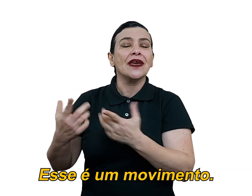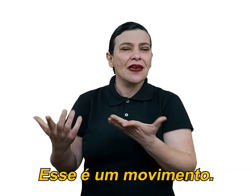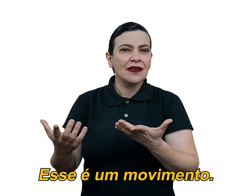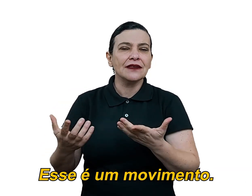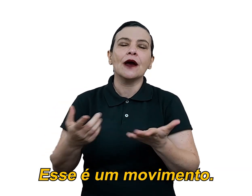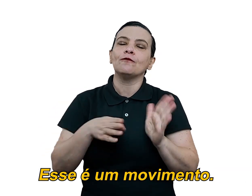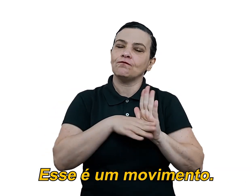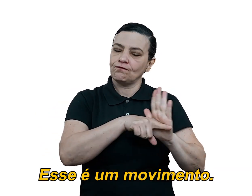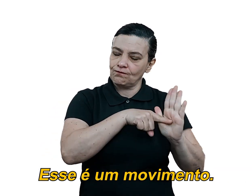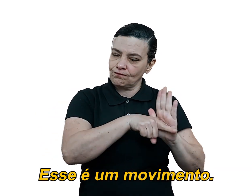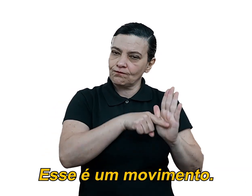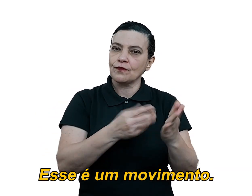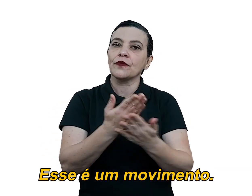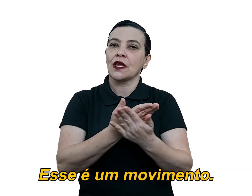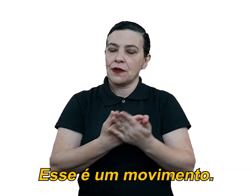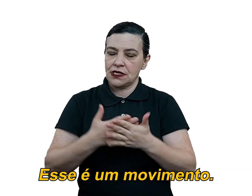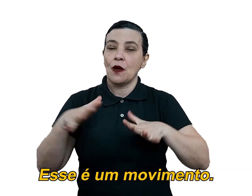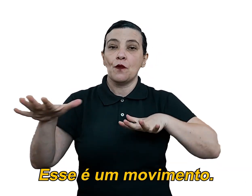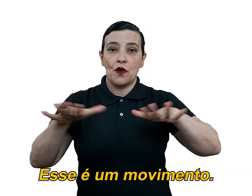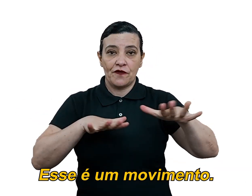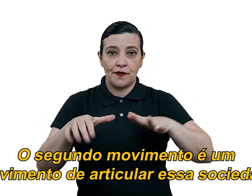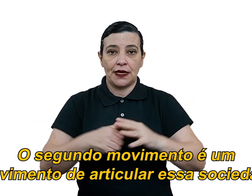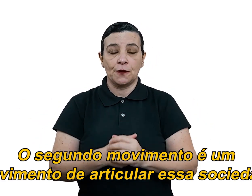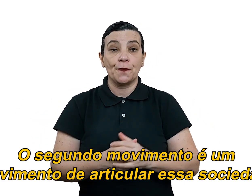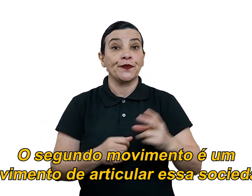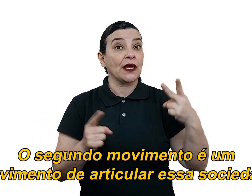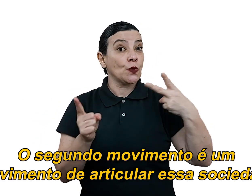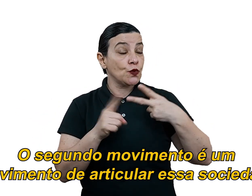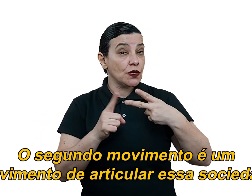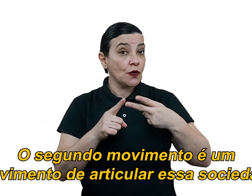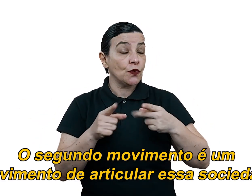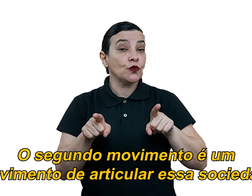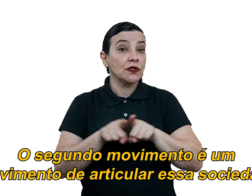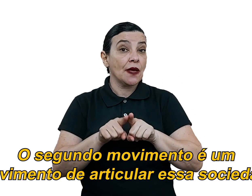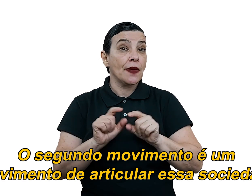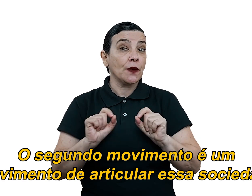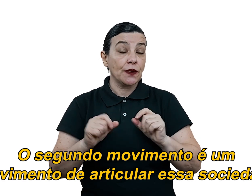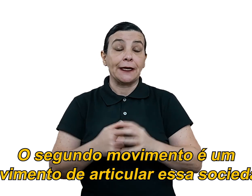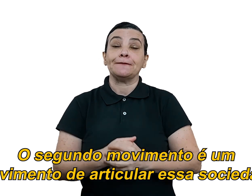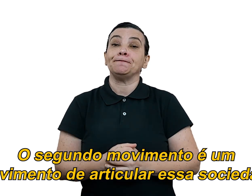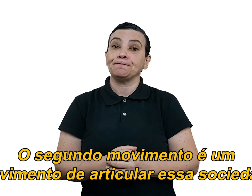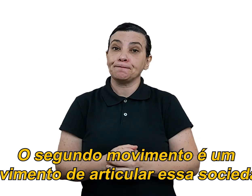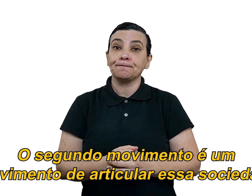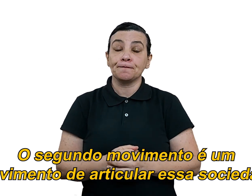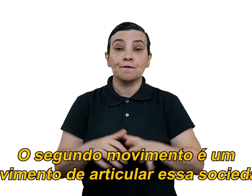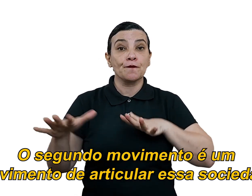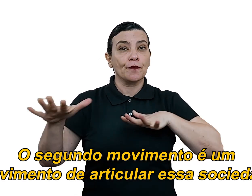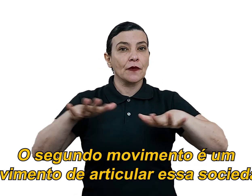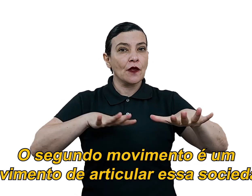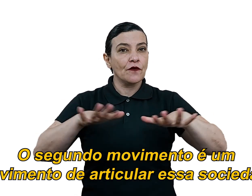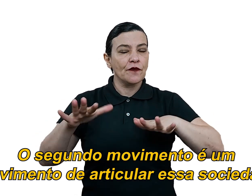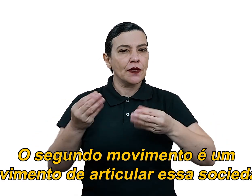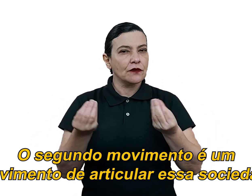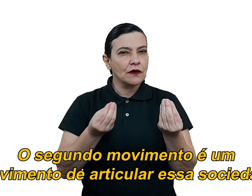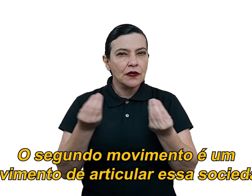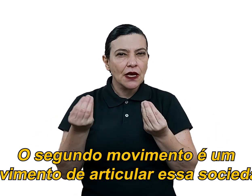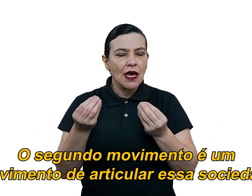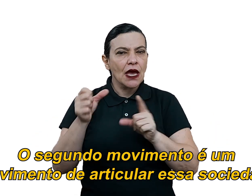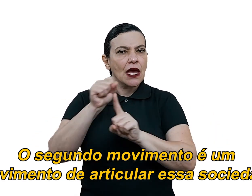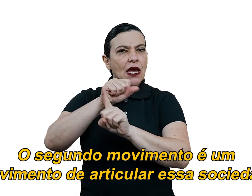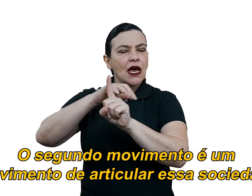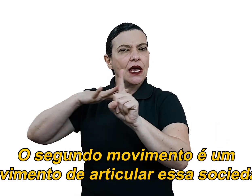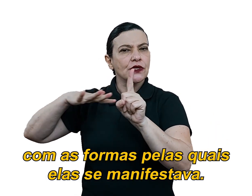escravidão. Esse é um movimento. O segundo movimento é um movimento de articular